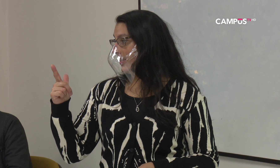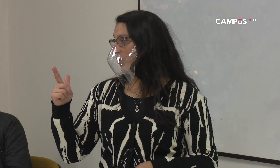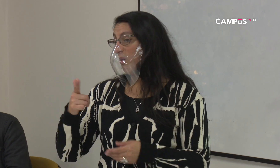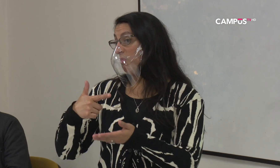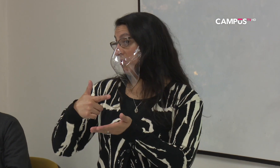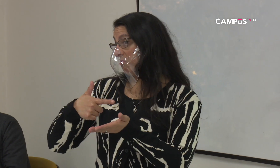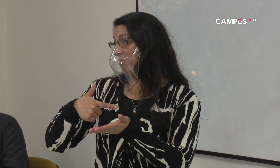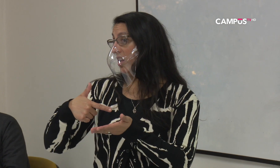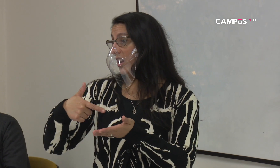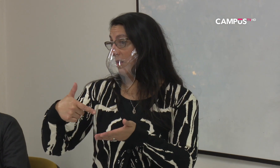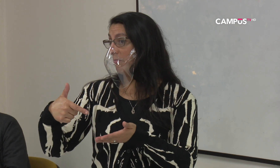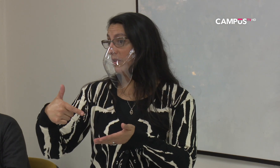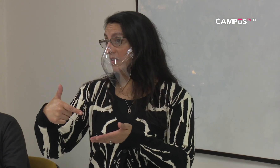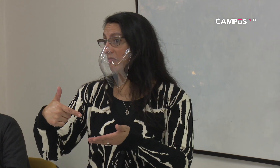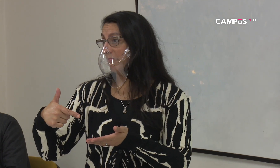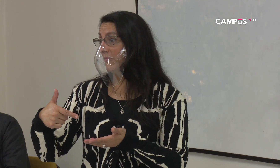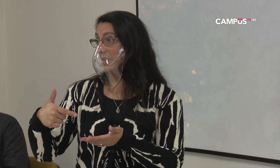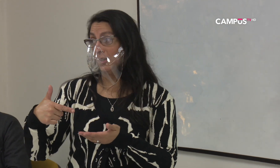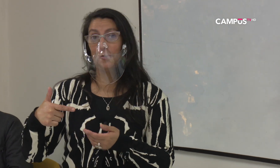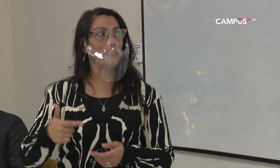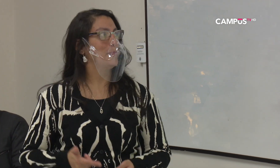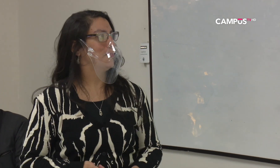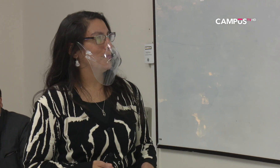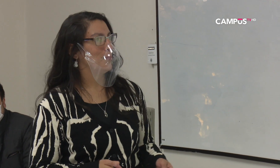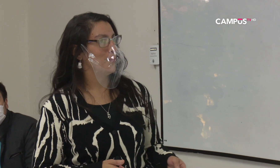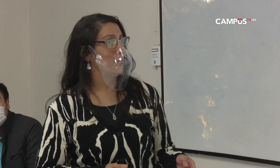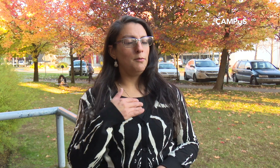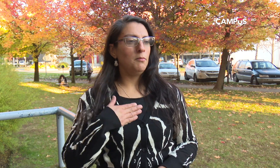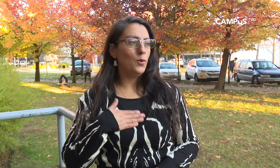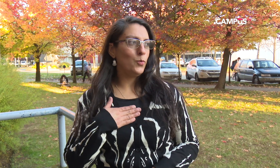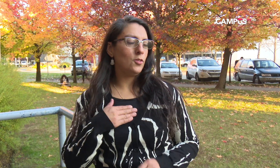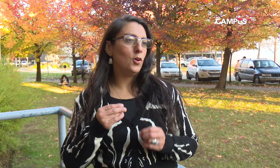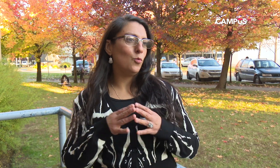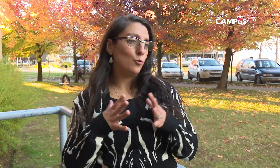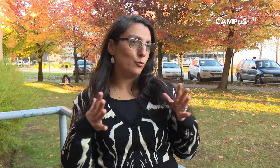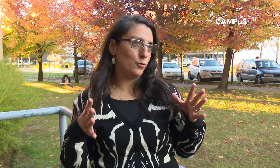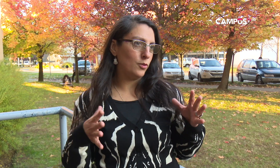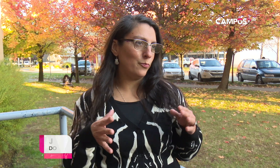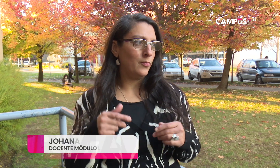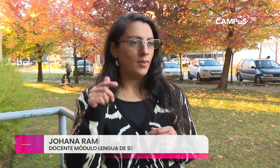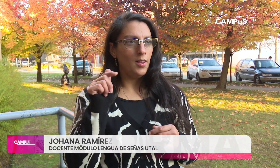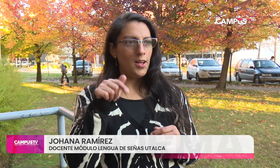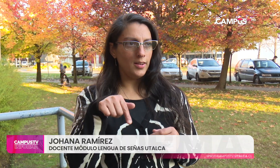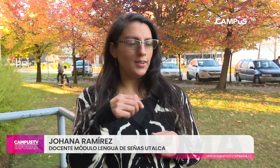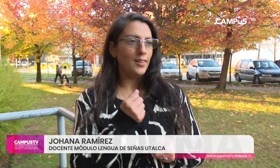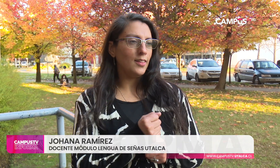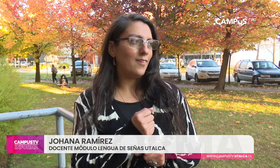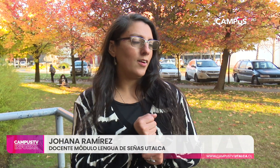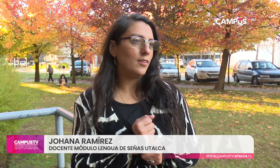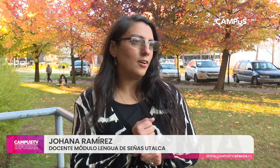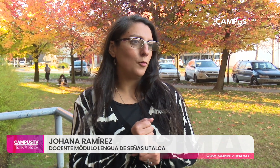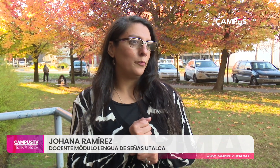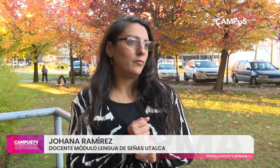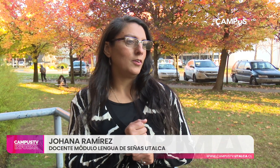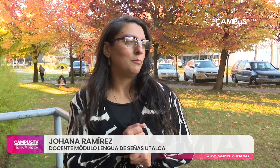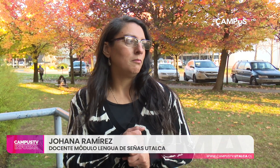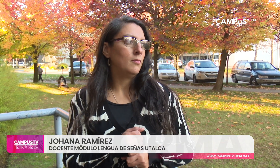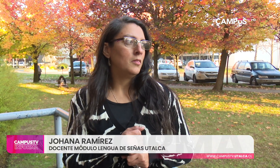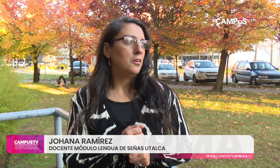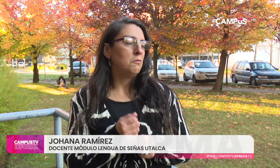finalizar el módulo les permite comunicarse me gusta mucho trabajar acá en la